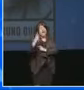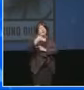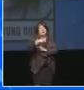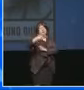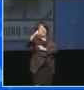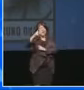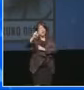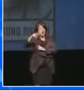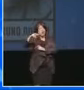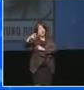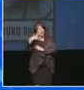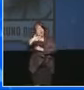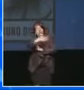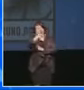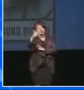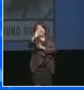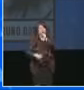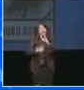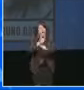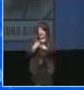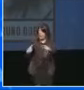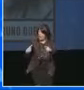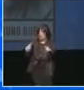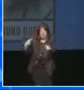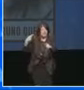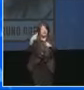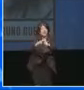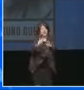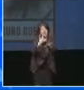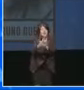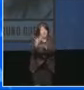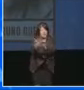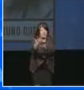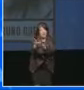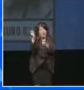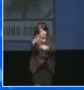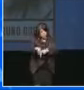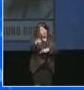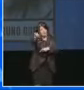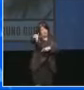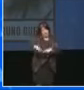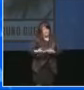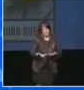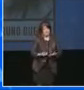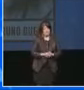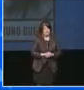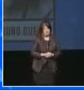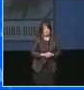a noi gli irregolari piacciono e quindi lo abbiamo invitato al salone e anche lui sarà dei nostri